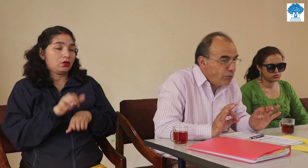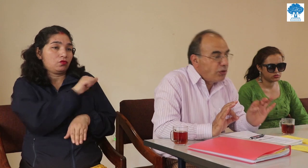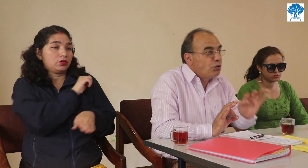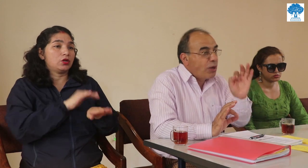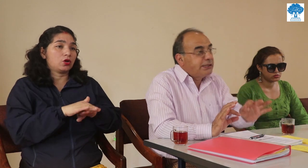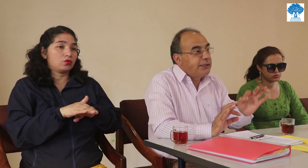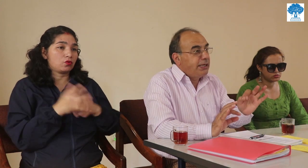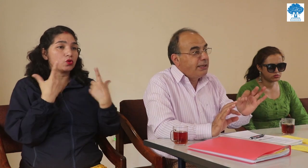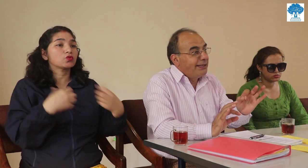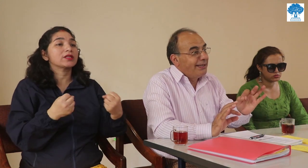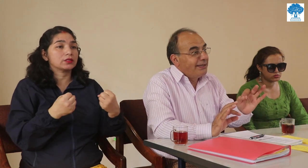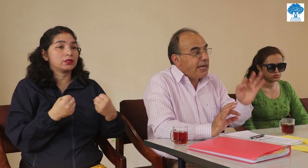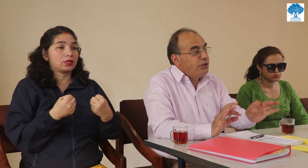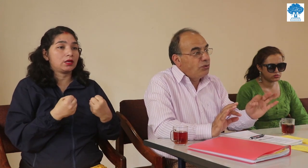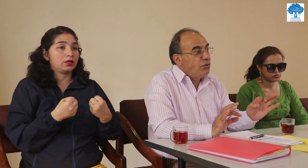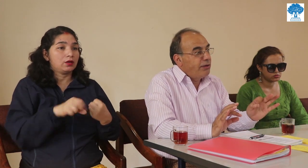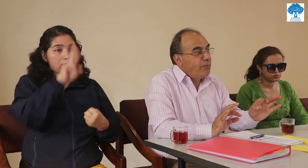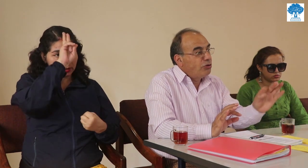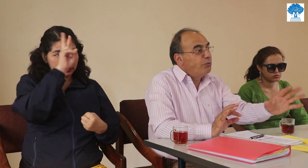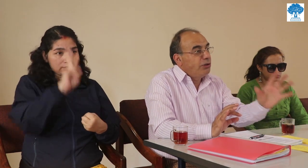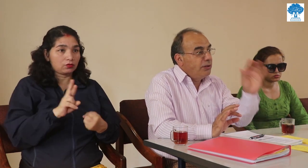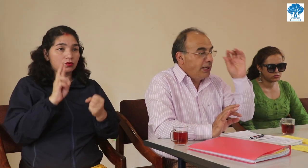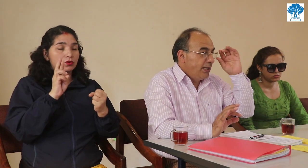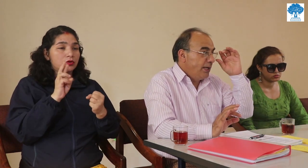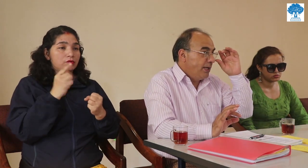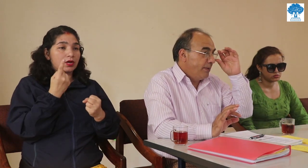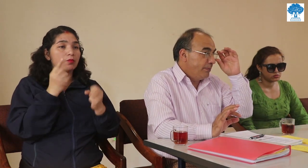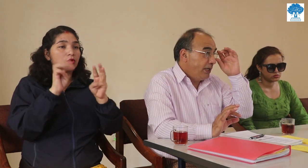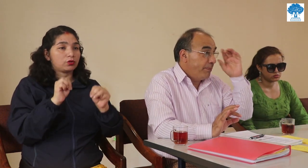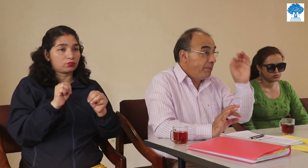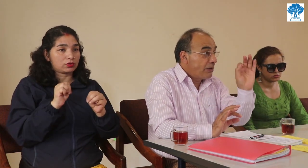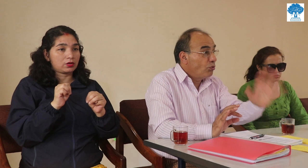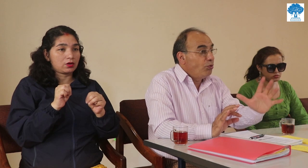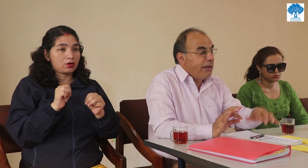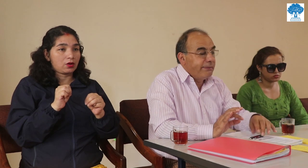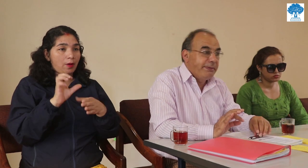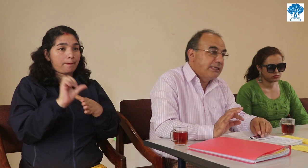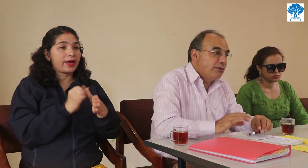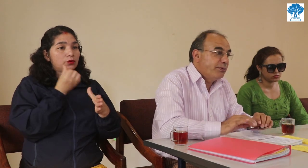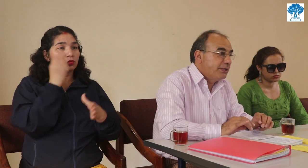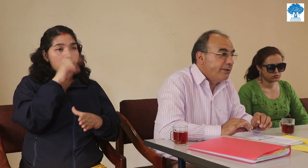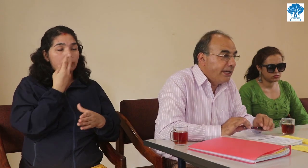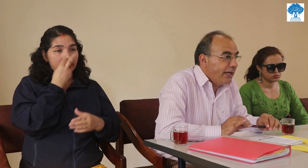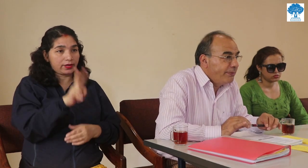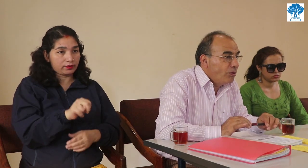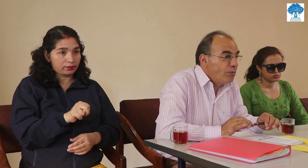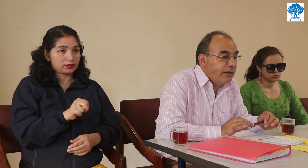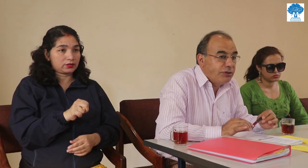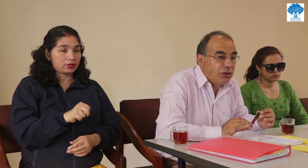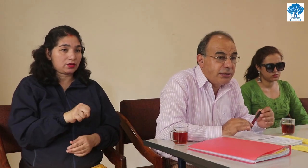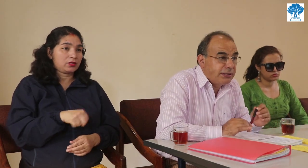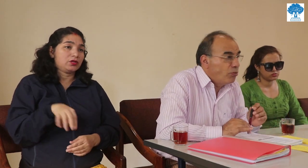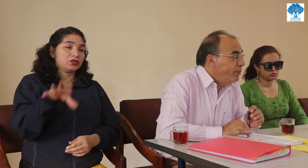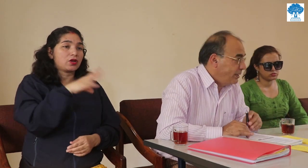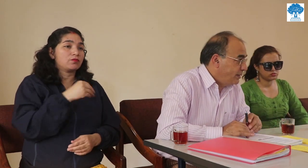उनीहरूलाई चाहिँ उनीहरूको स्वास्थ्य चाहिँ राज्यको एउटा महत्त्वपूर्ण चाहिँ पाटोको रूपमा हामीले विकास गर्नुपर्छ भनेर एभ्री वुमन